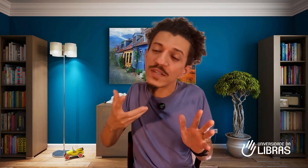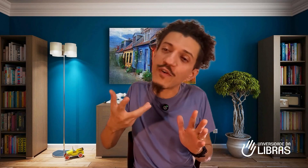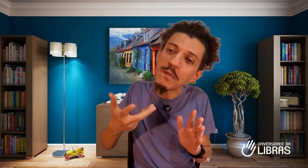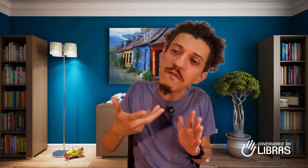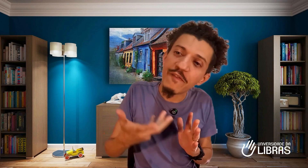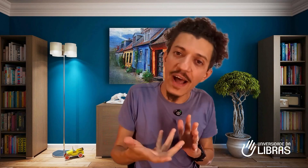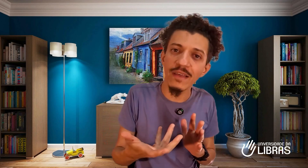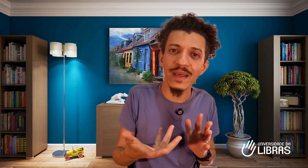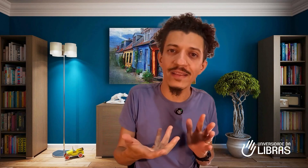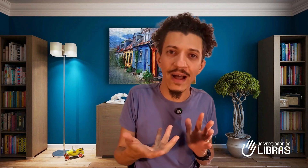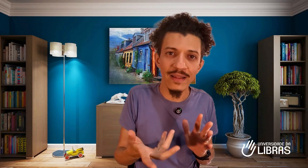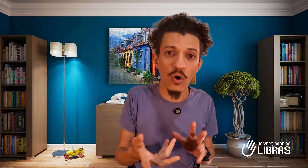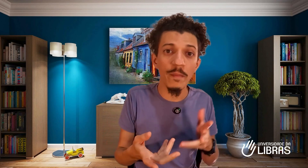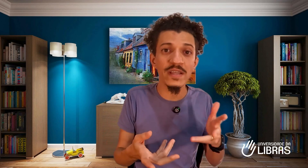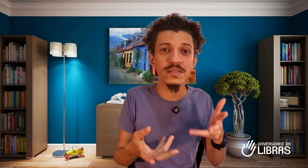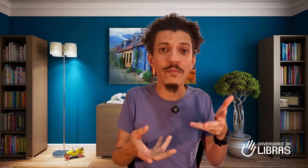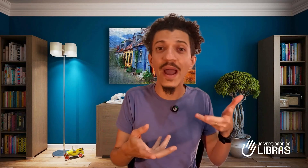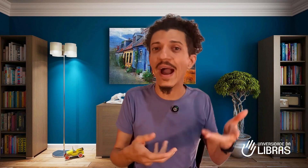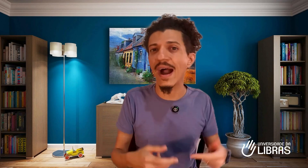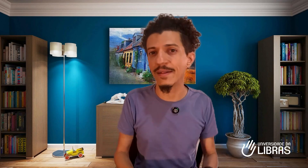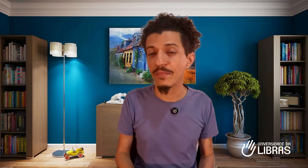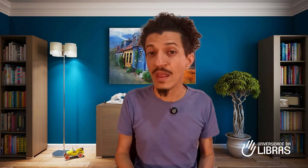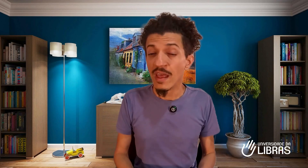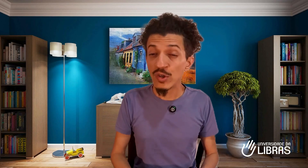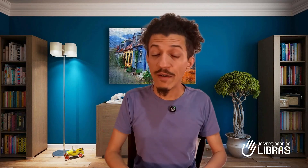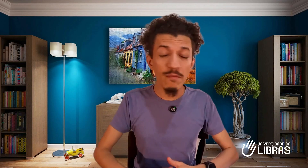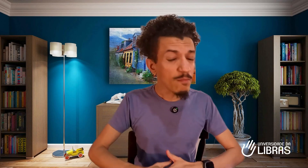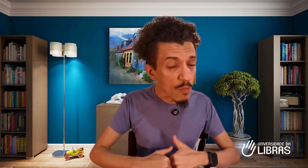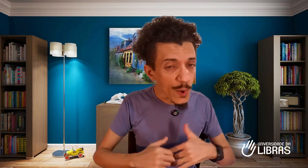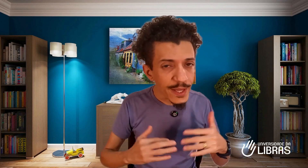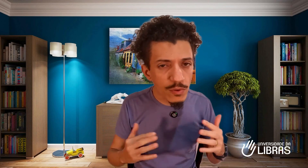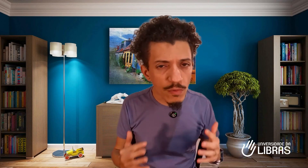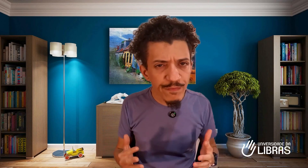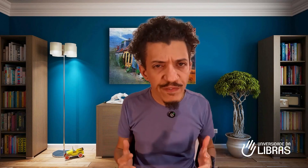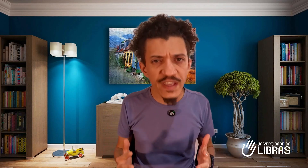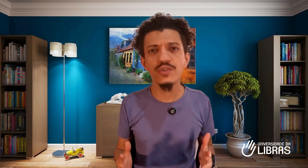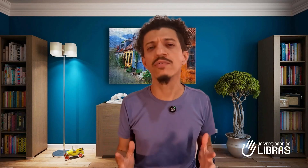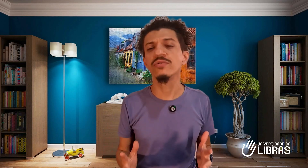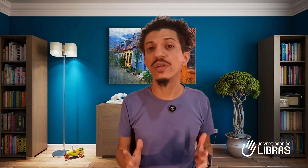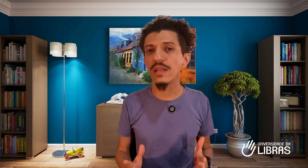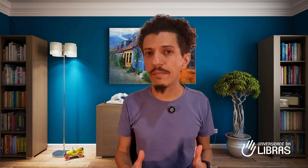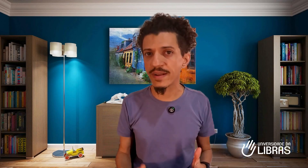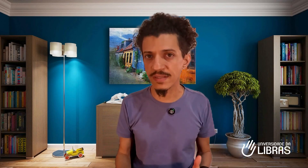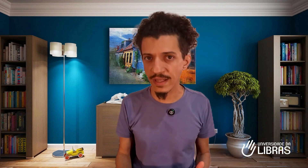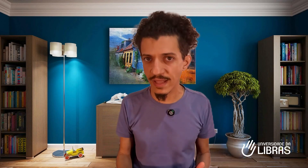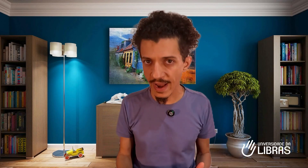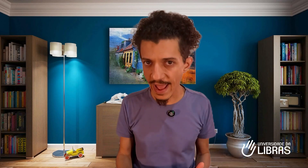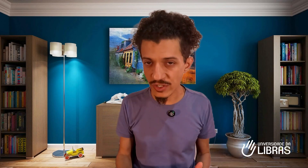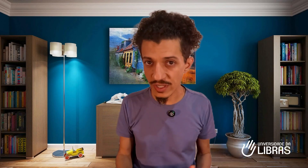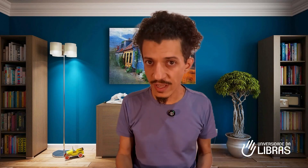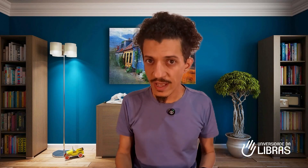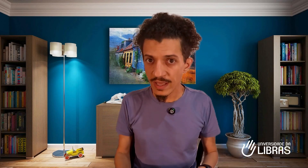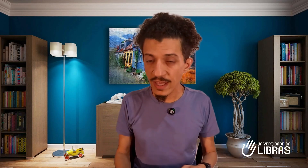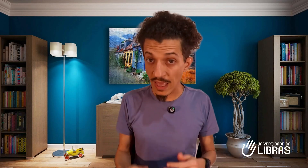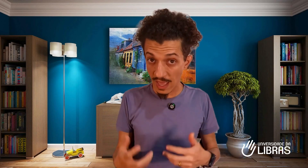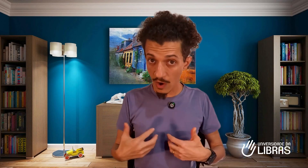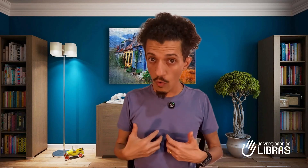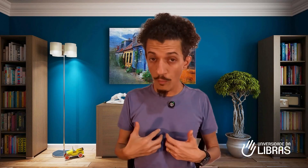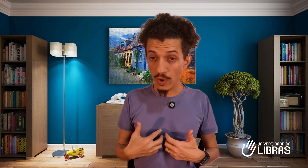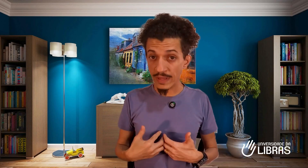forma fragmentada ou ao mesmo tempo errada. Eu já vi muito vídeo de Libras na internet que eu, por estar há